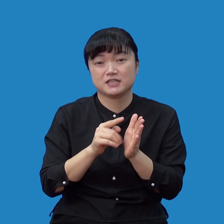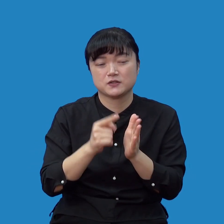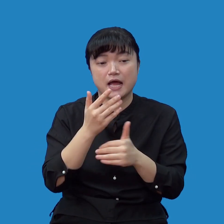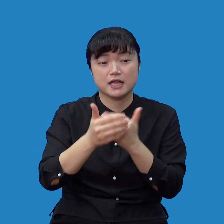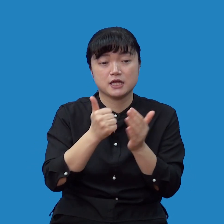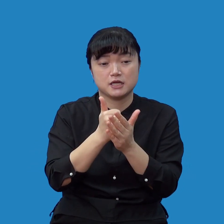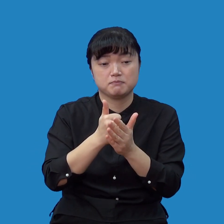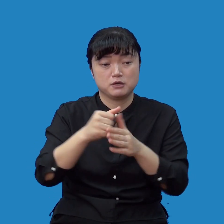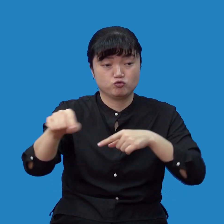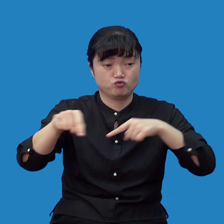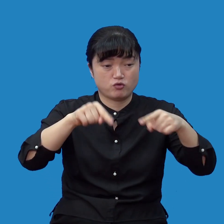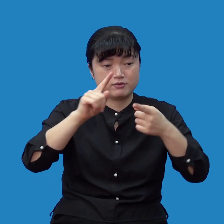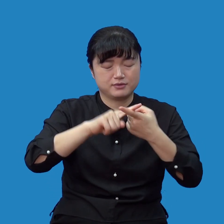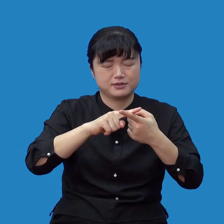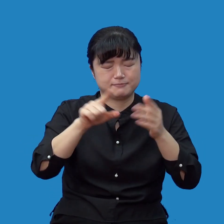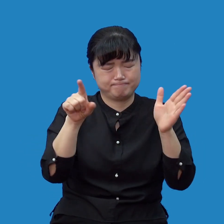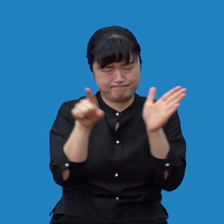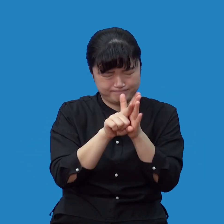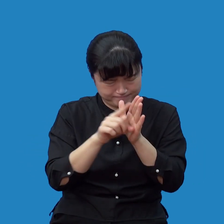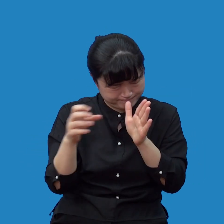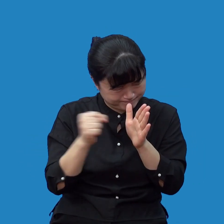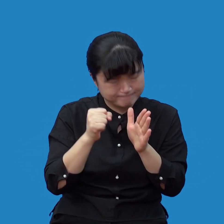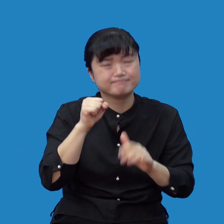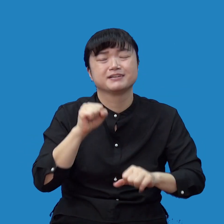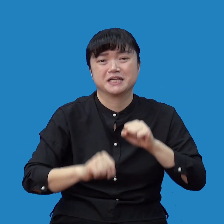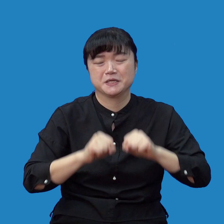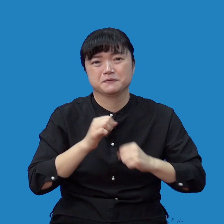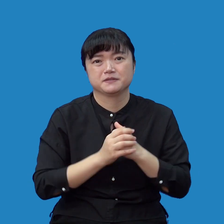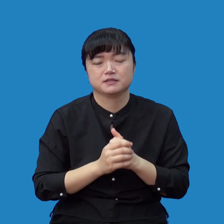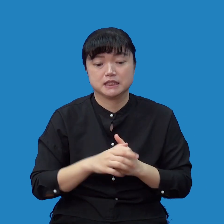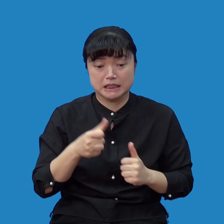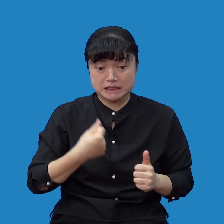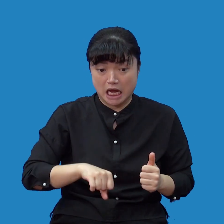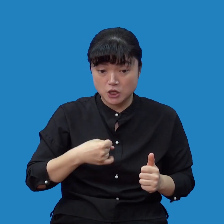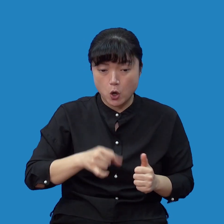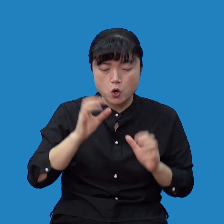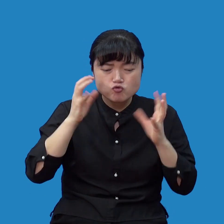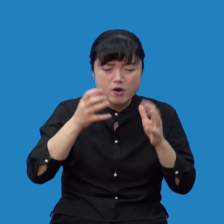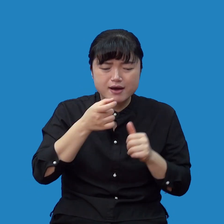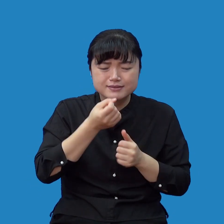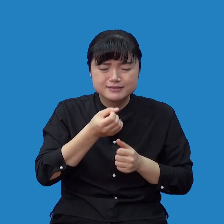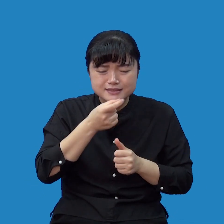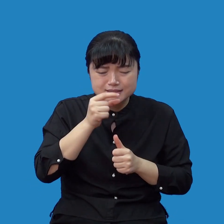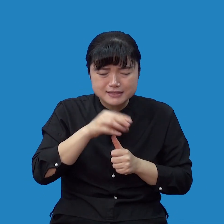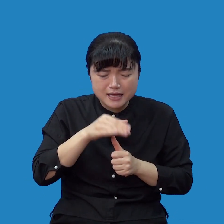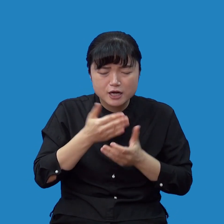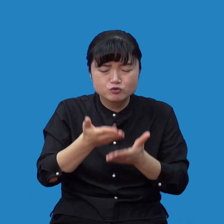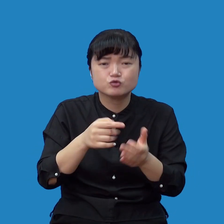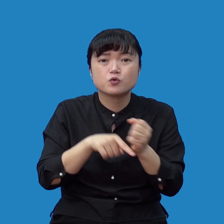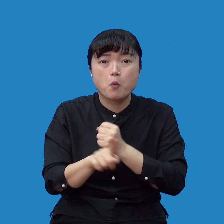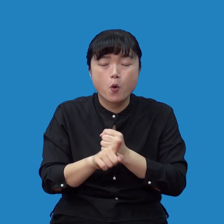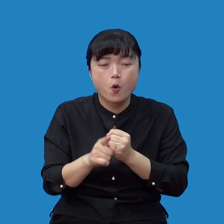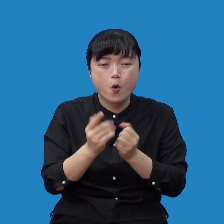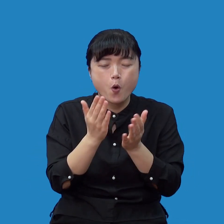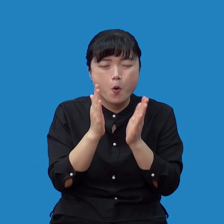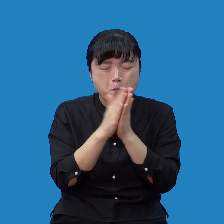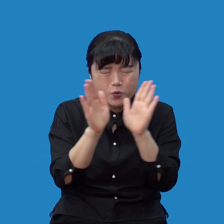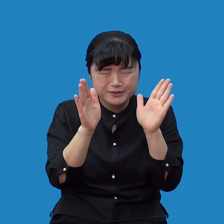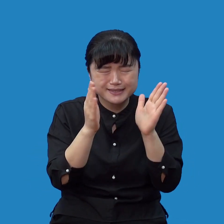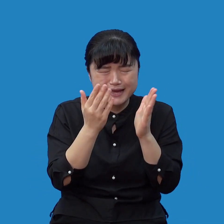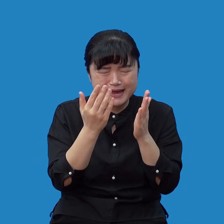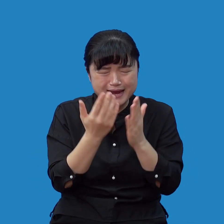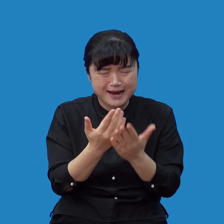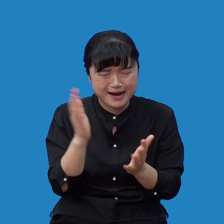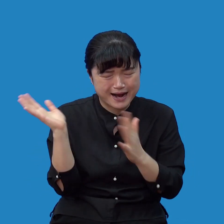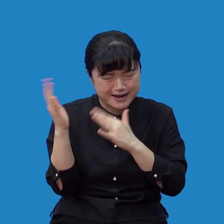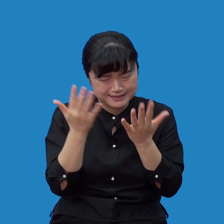믿음 때문에 가능한 겁니다. 이 자녀에게 유아 세례를 베푸는 것, 모세를 갈대 상자에 담아 그냥 물에 떠나